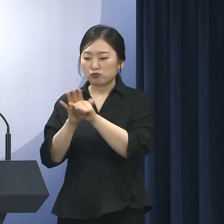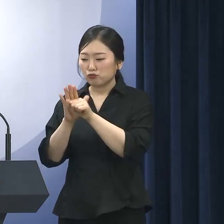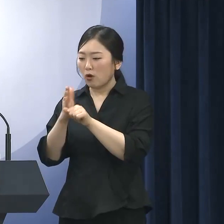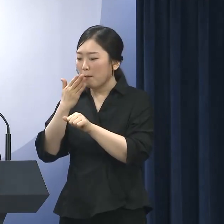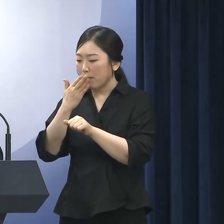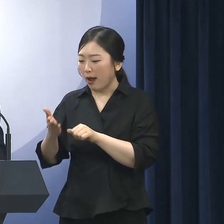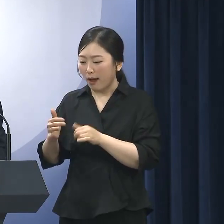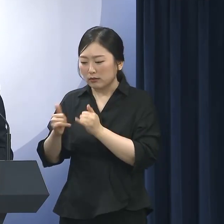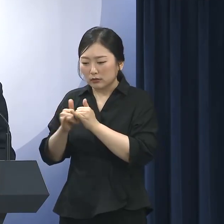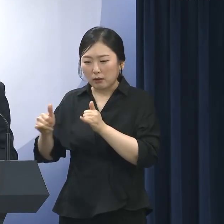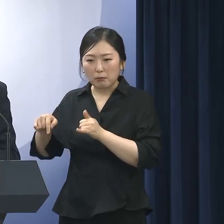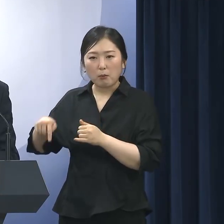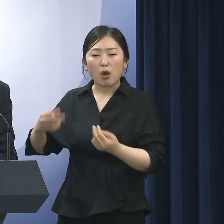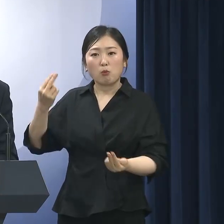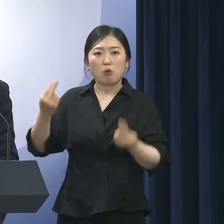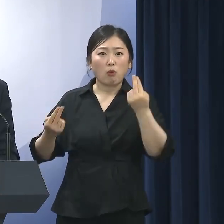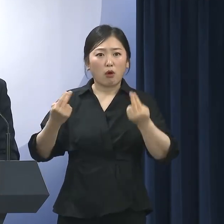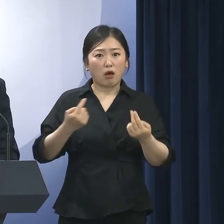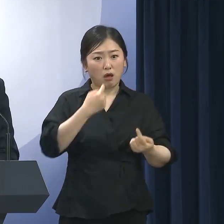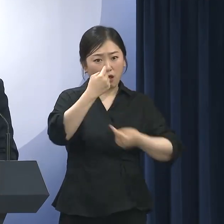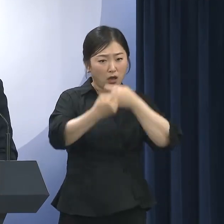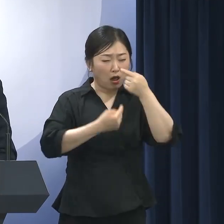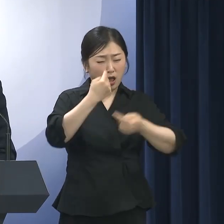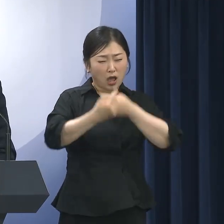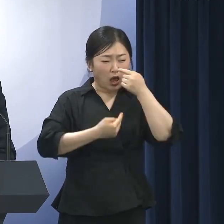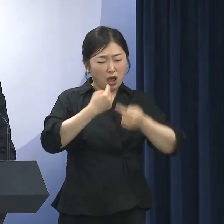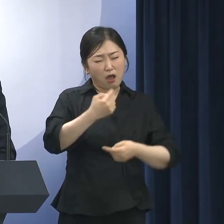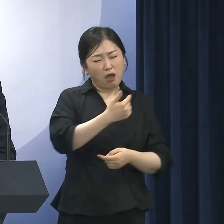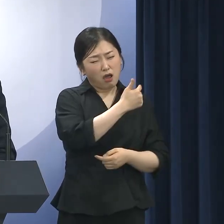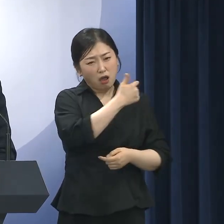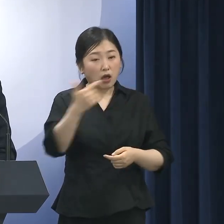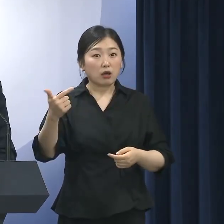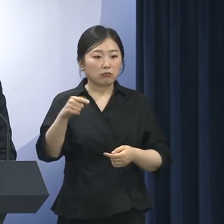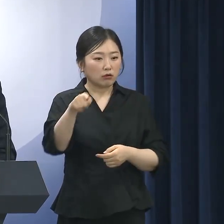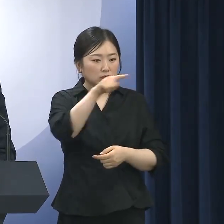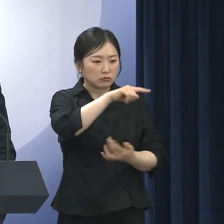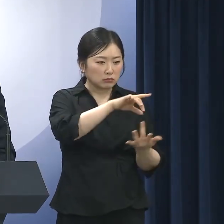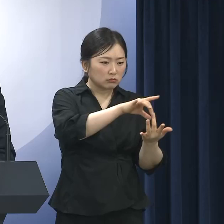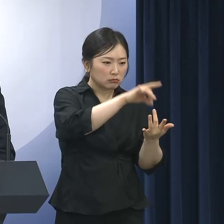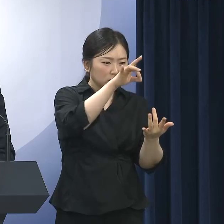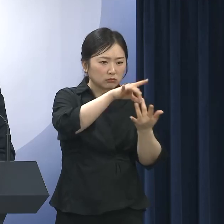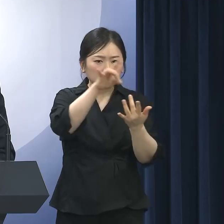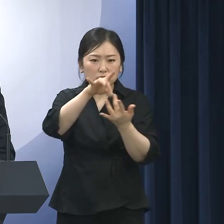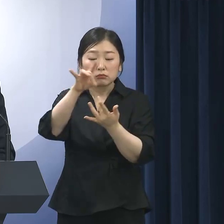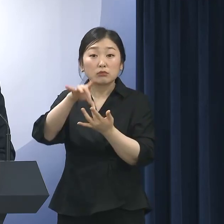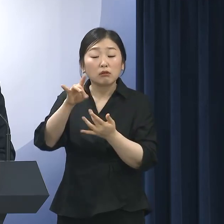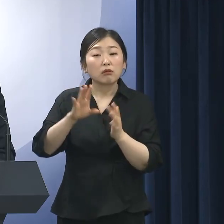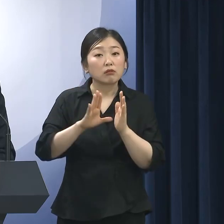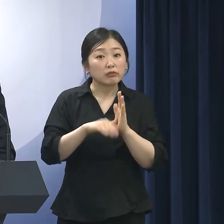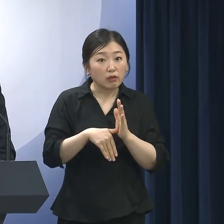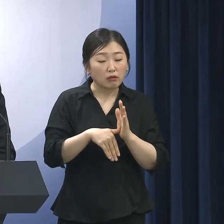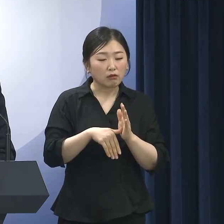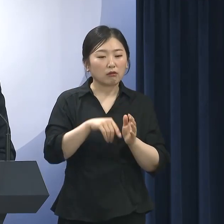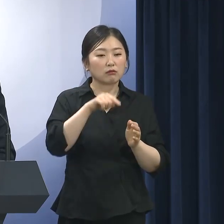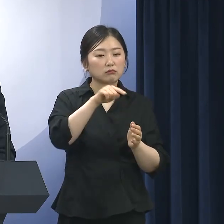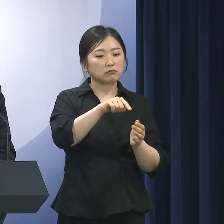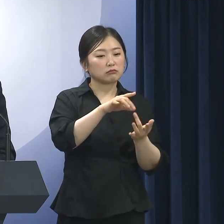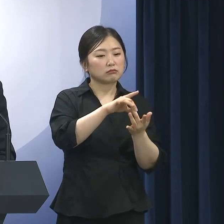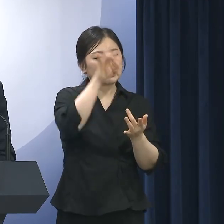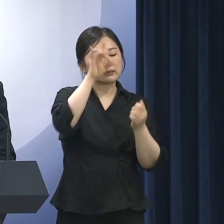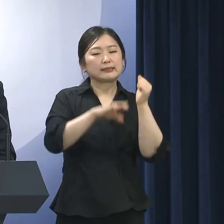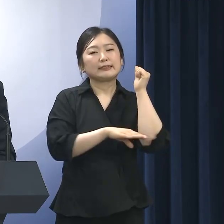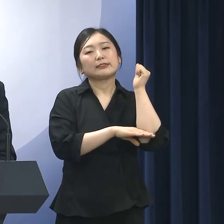좀 선정을 해야 될 텐데 이걸 서비스가 진짜 필요한 사람인지 아닌지를 좀 어떤 기준으로